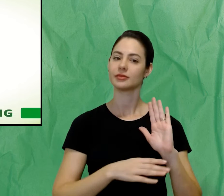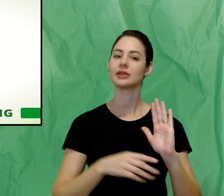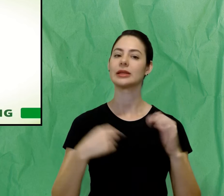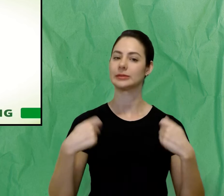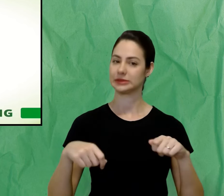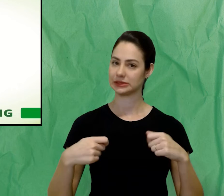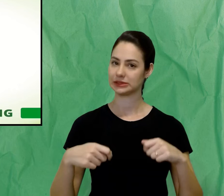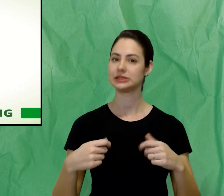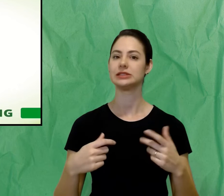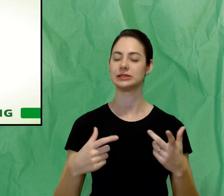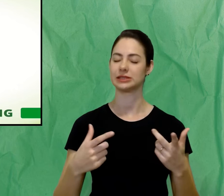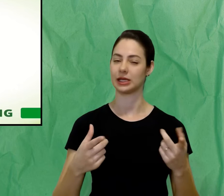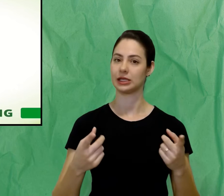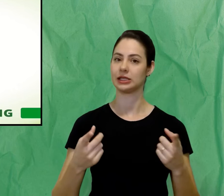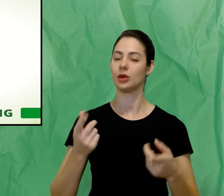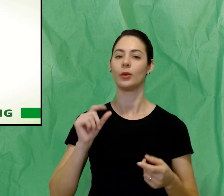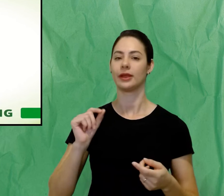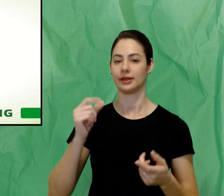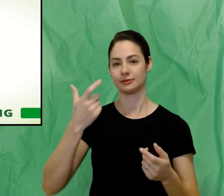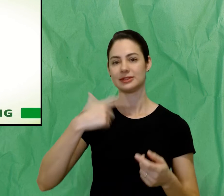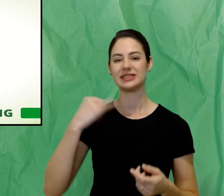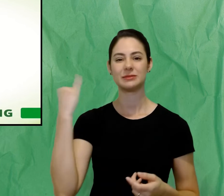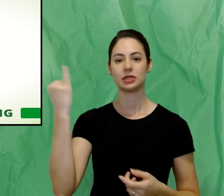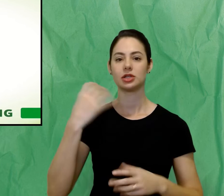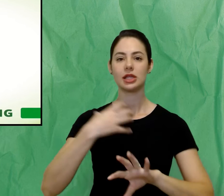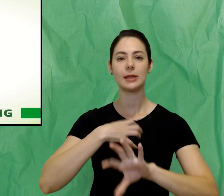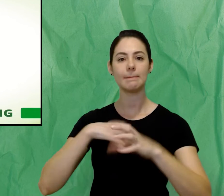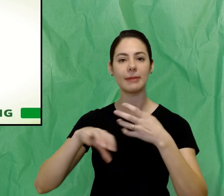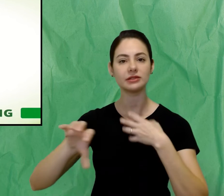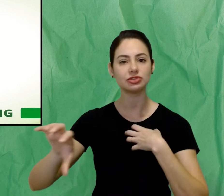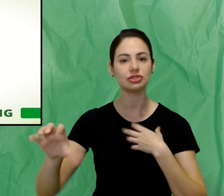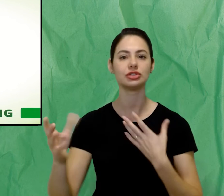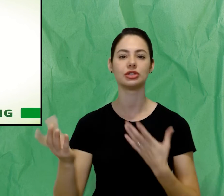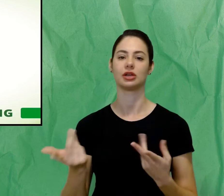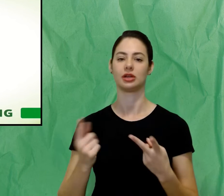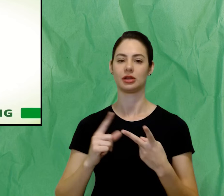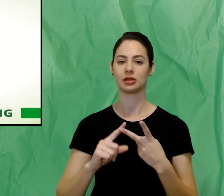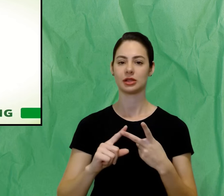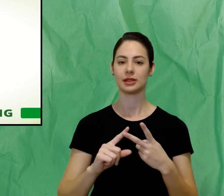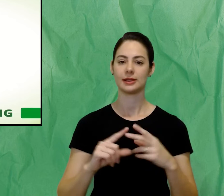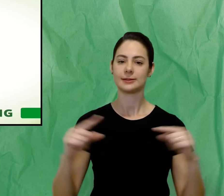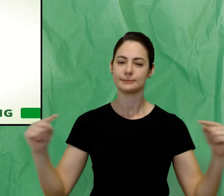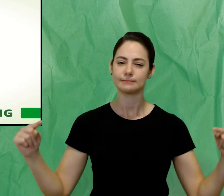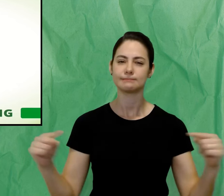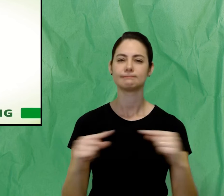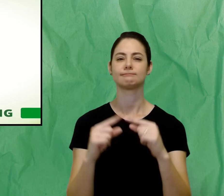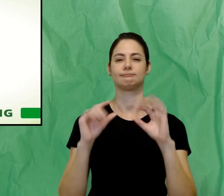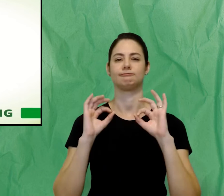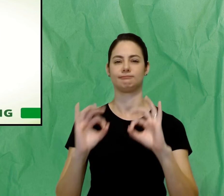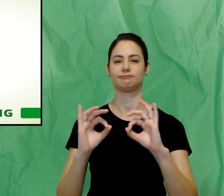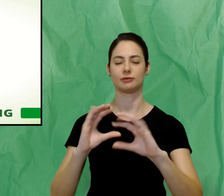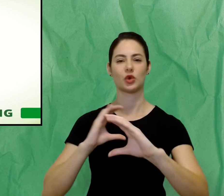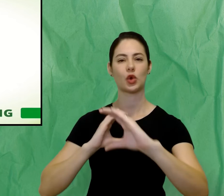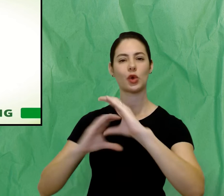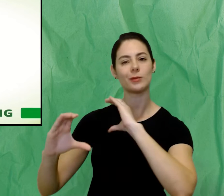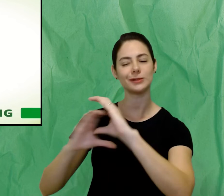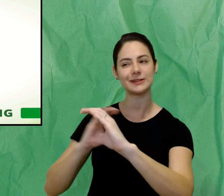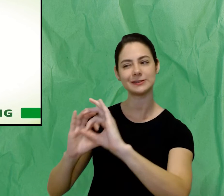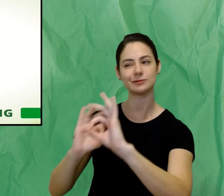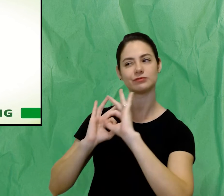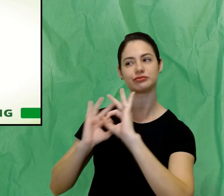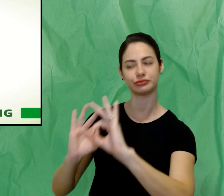habilidades interpessoais essenciais, que são a empatia, a assertividade